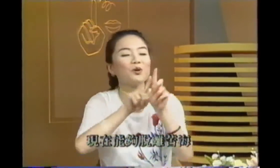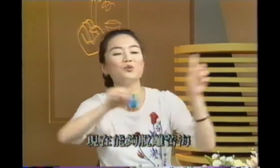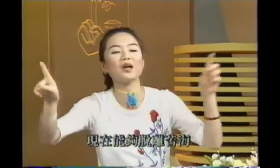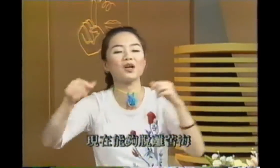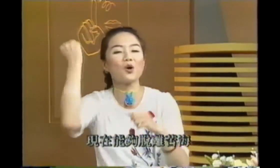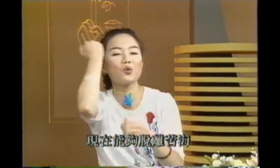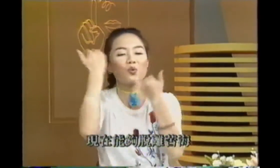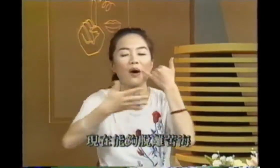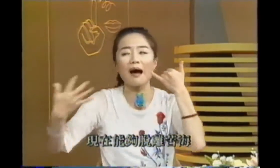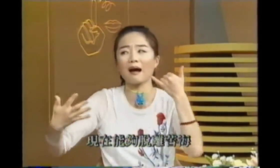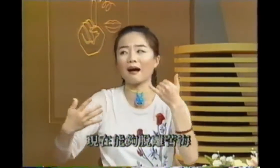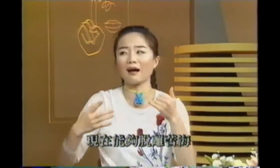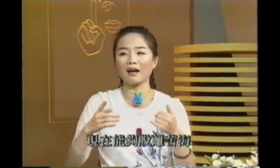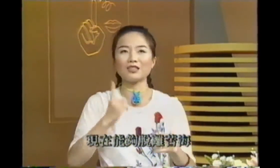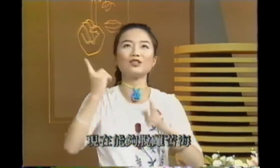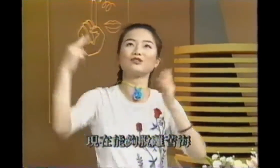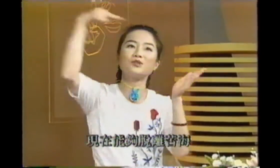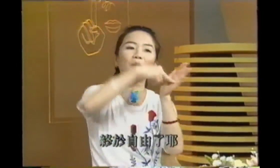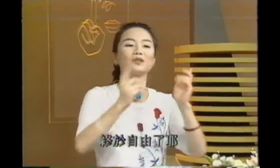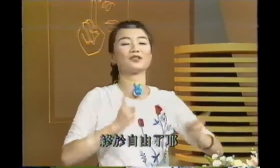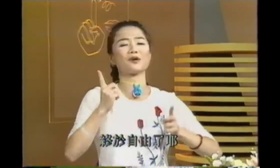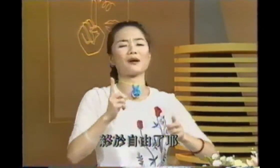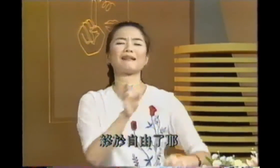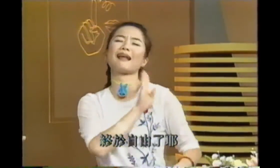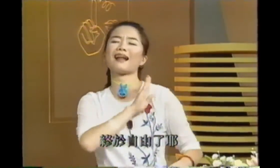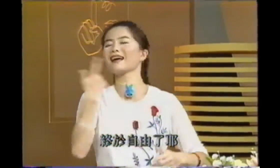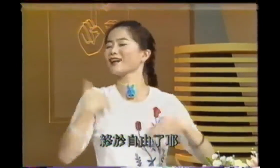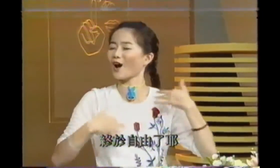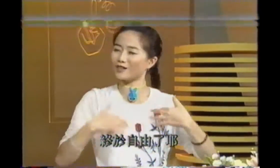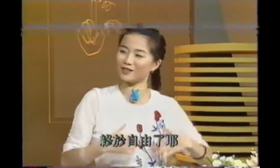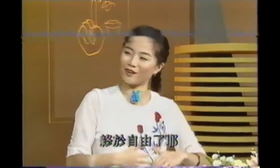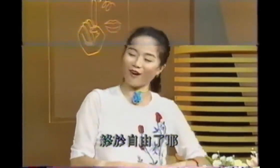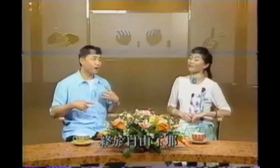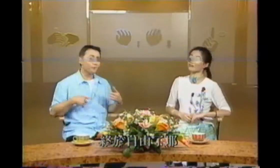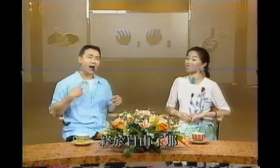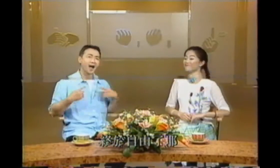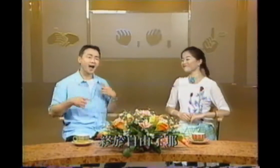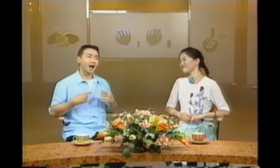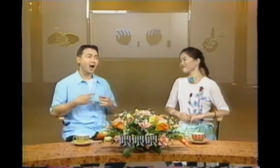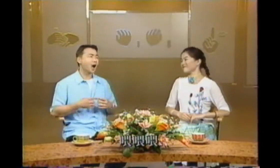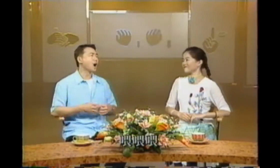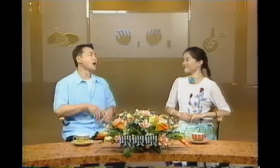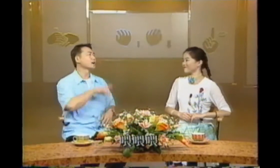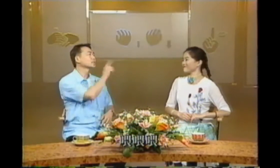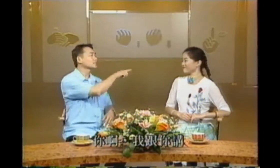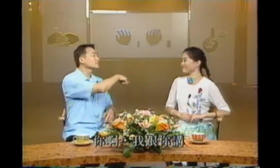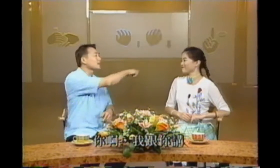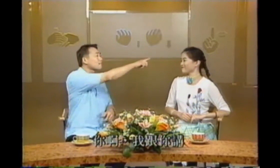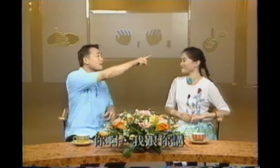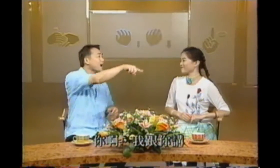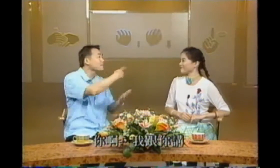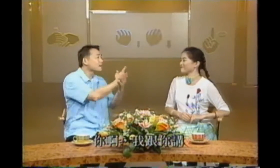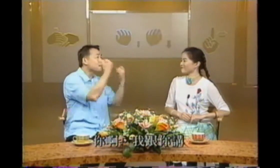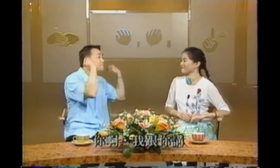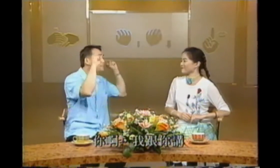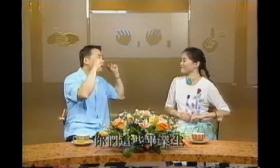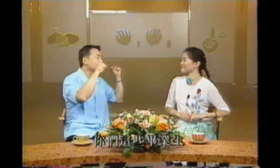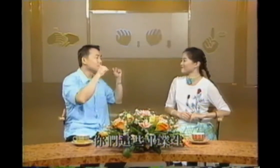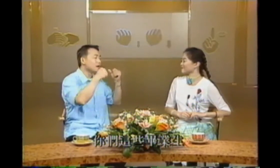在能够脱离苦海啊，终于自由了耶。 哎，你呀，我跟你讲，你们这毕业生可不